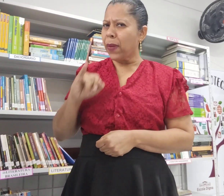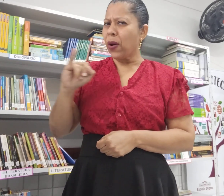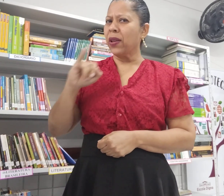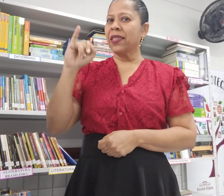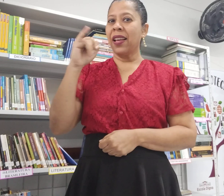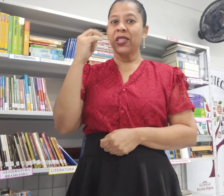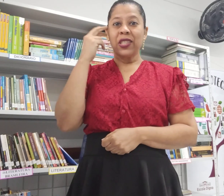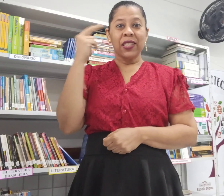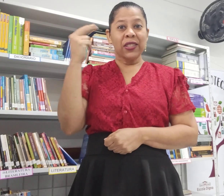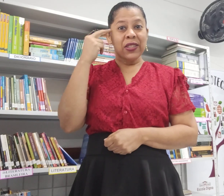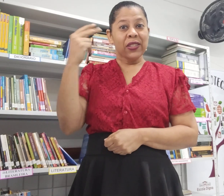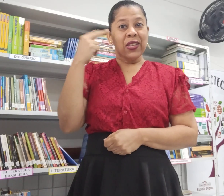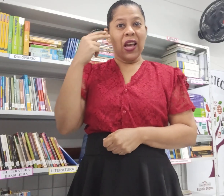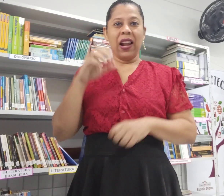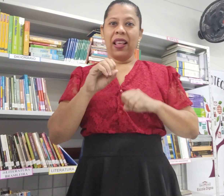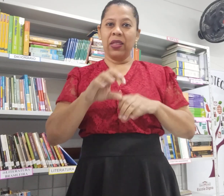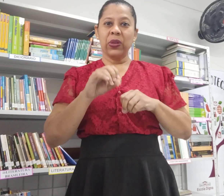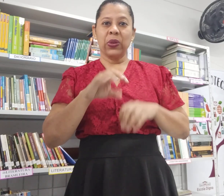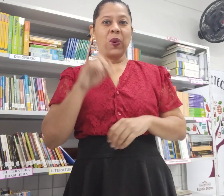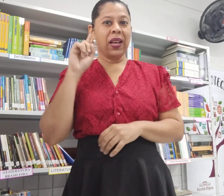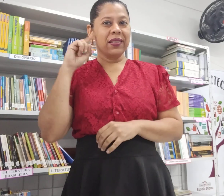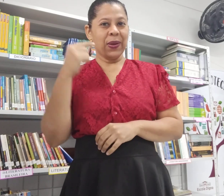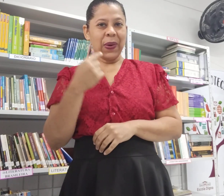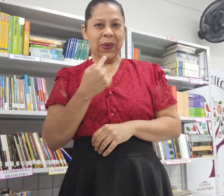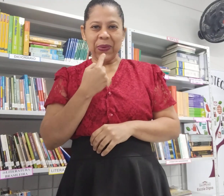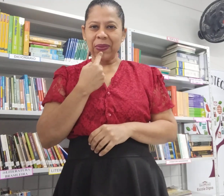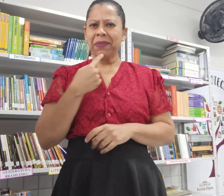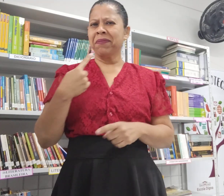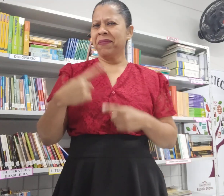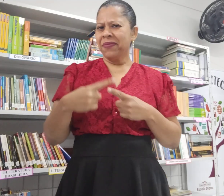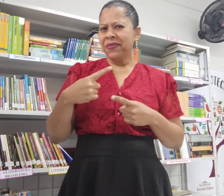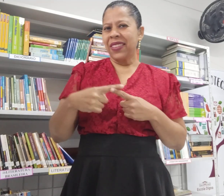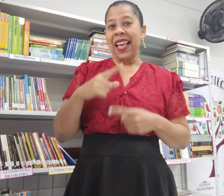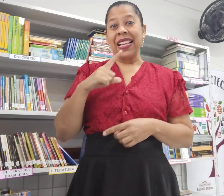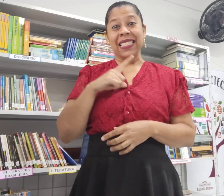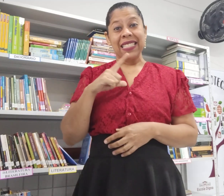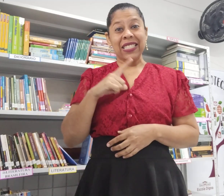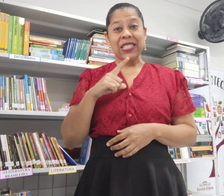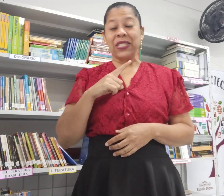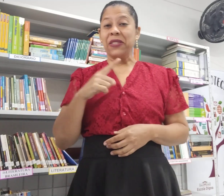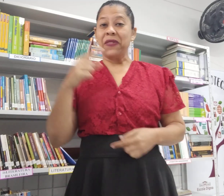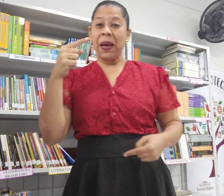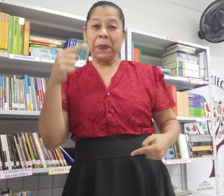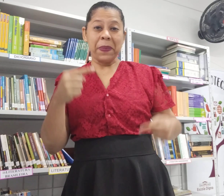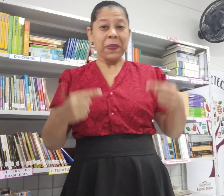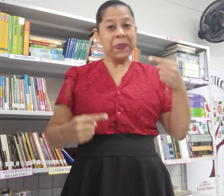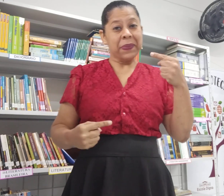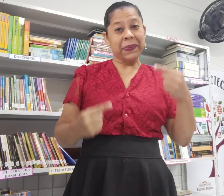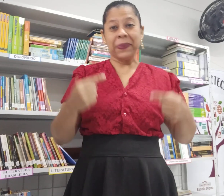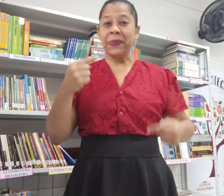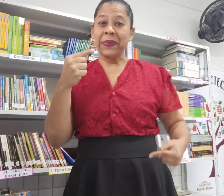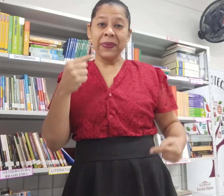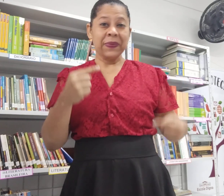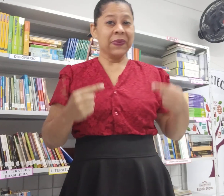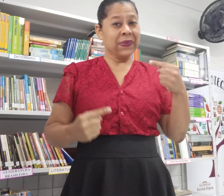que adicionou a força de um lado de muitos períodos de duelos polêmicos de opostos